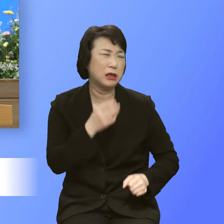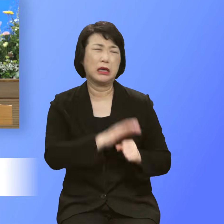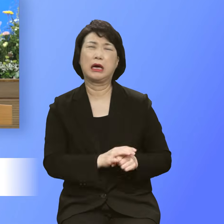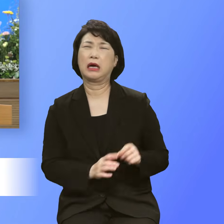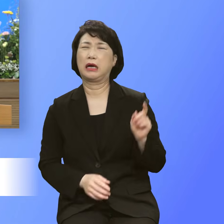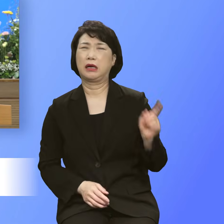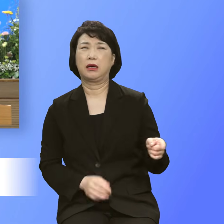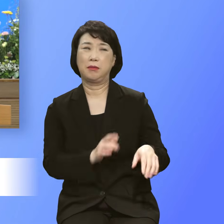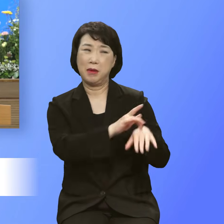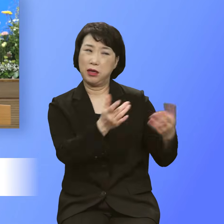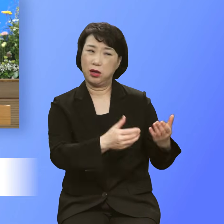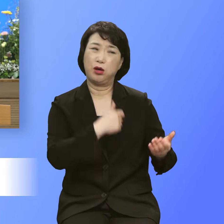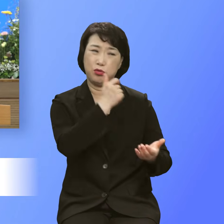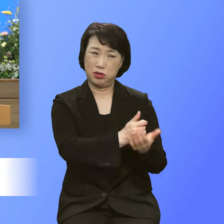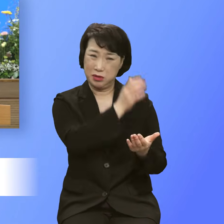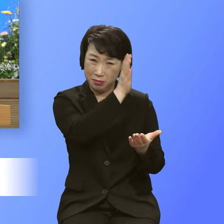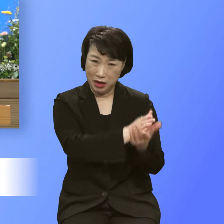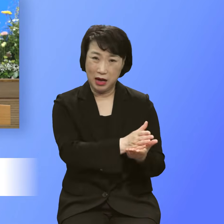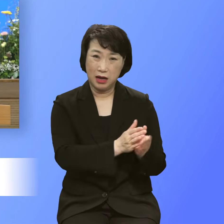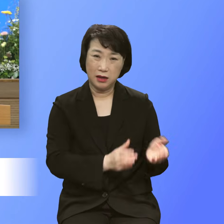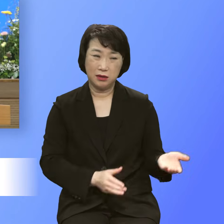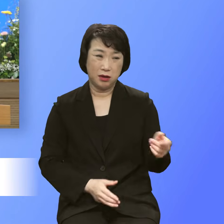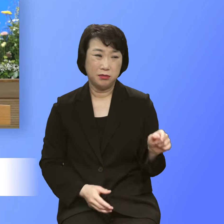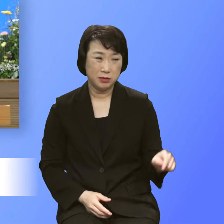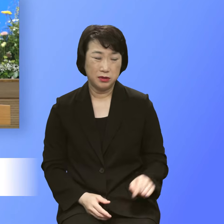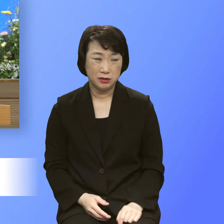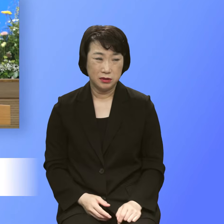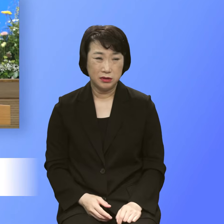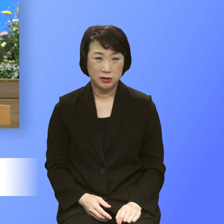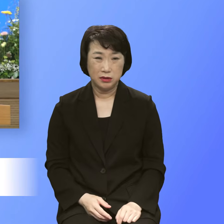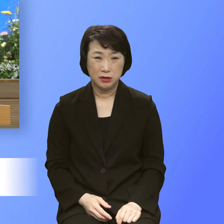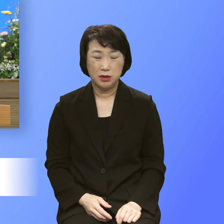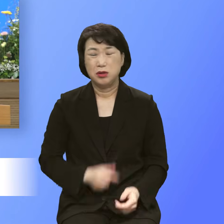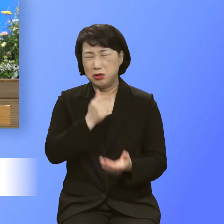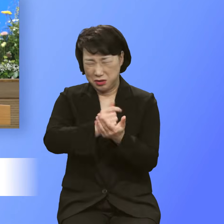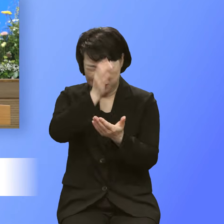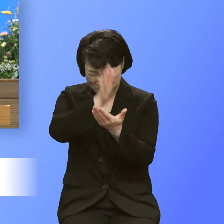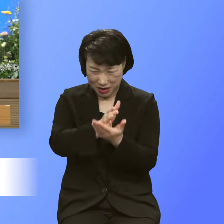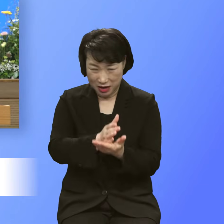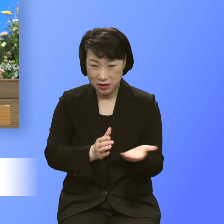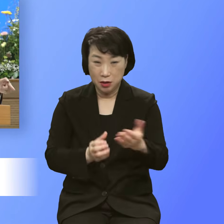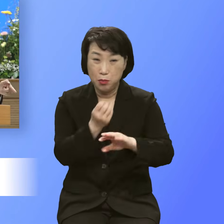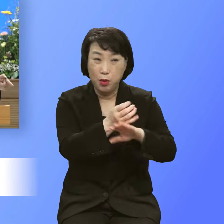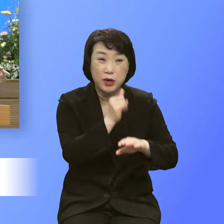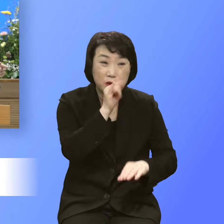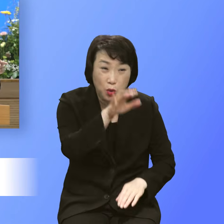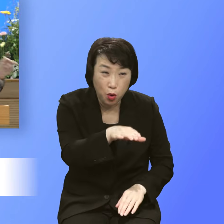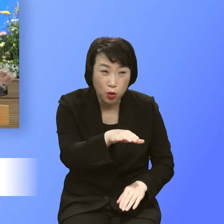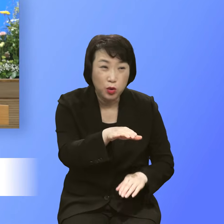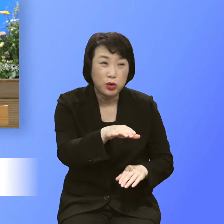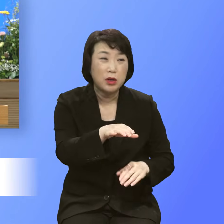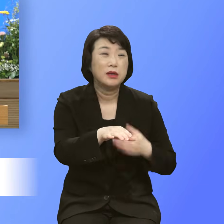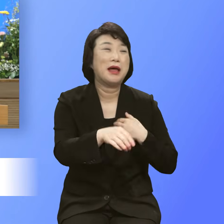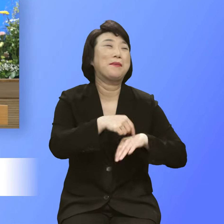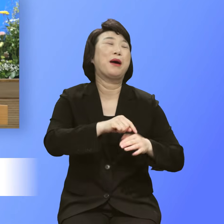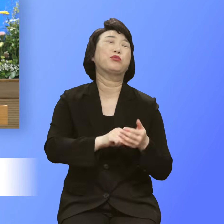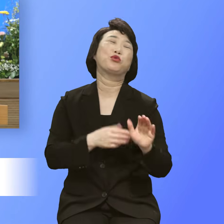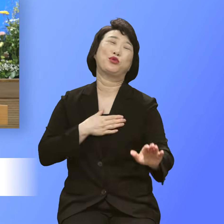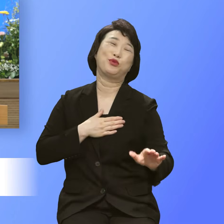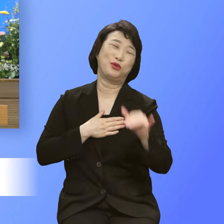그거 마귀에게 속지 마. 응? 속지 마. 보물이 있는 곳에 내 마음이 있다고